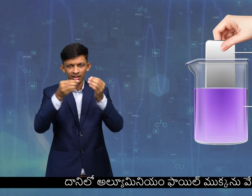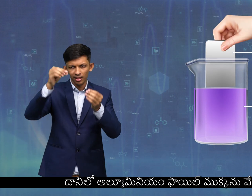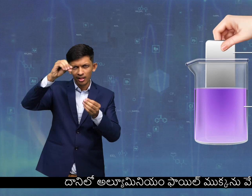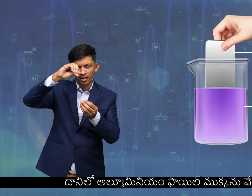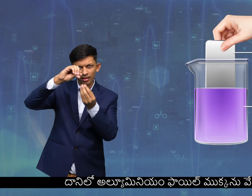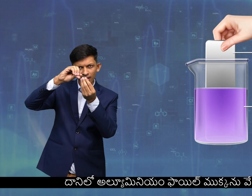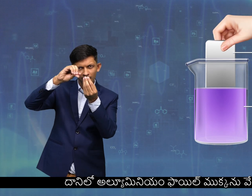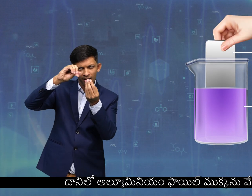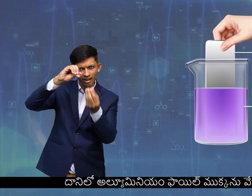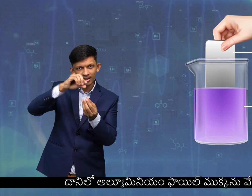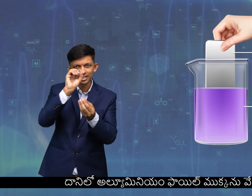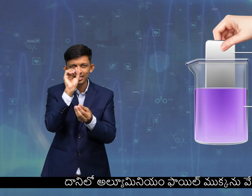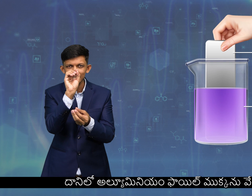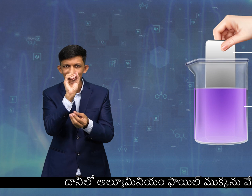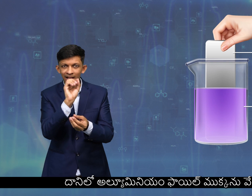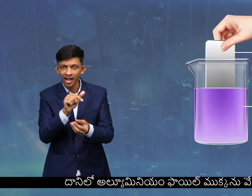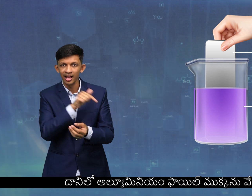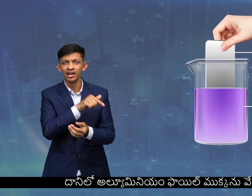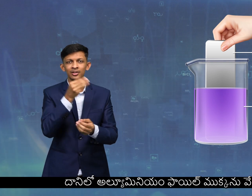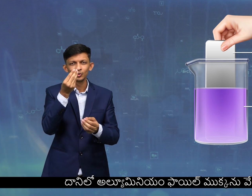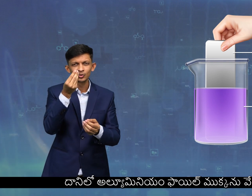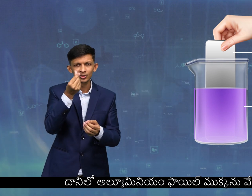అల్యూమినియం ఫాయిల్ ముక్కను వేయండి.